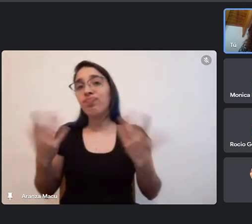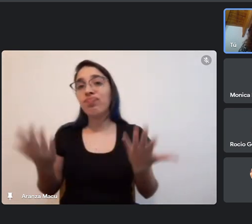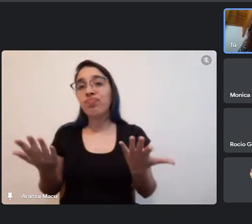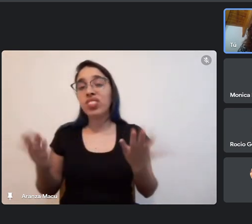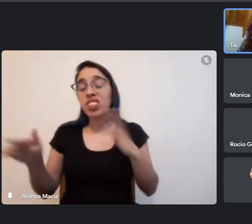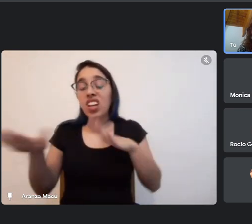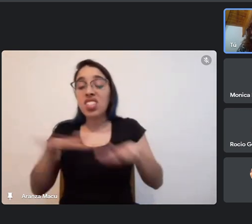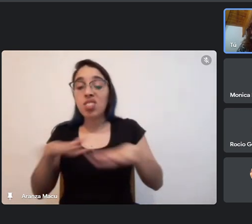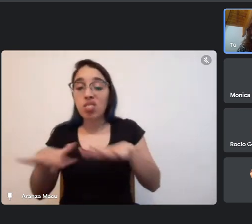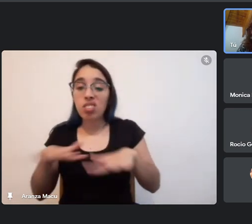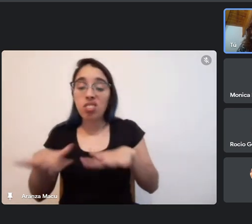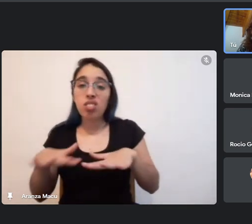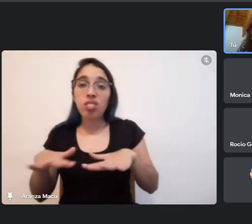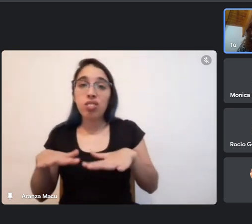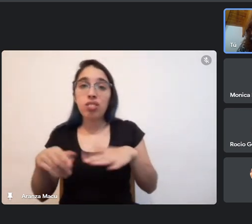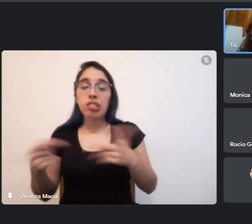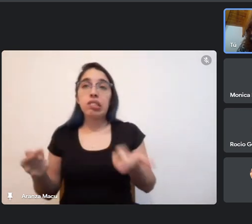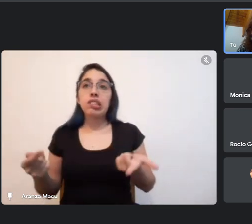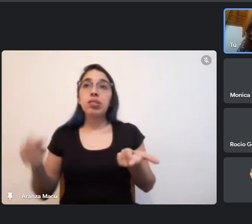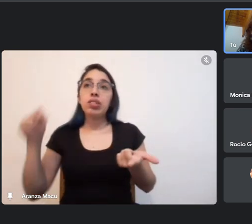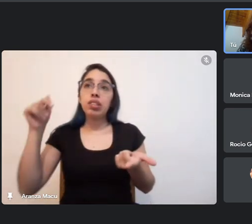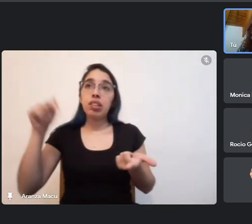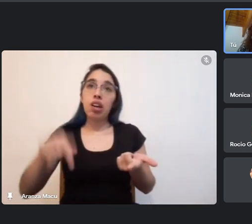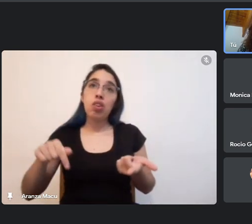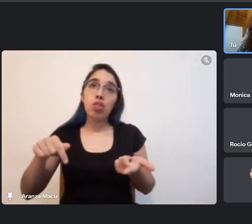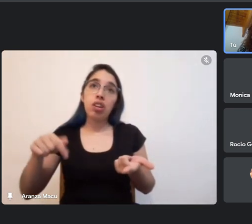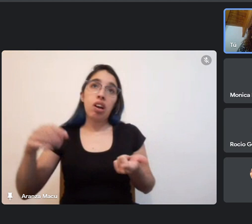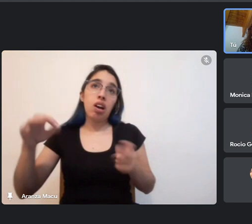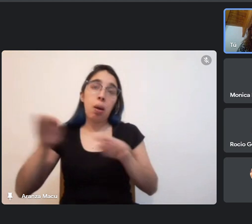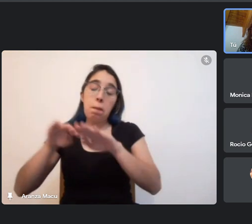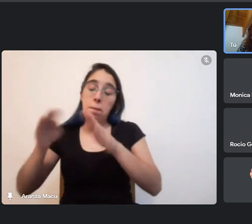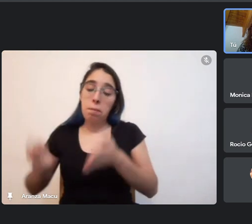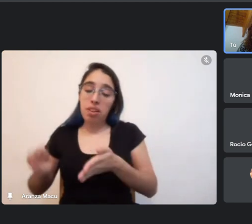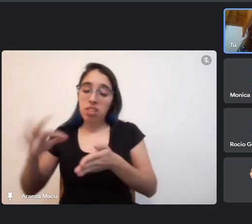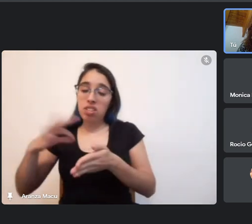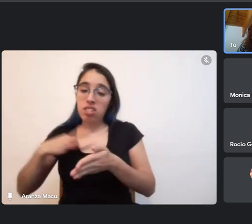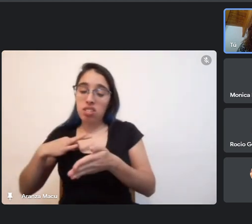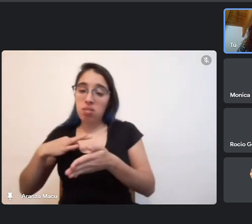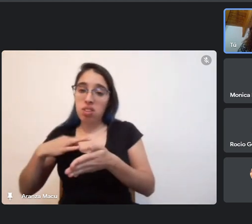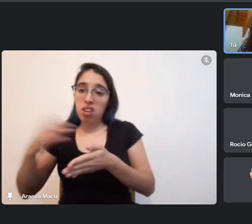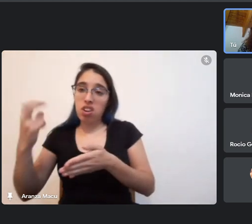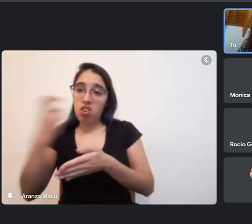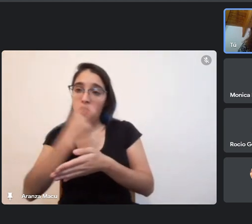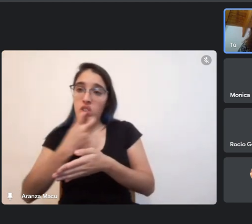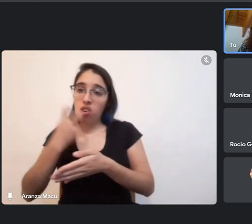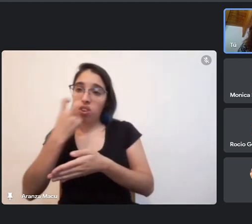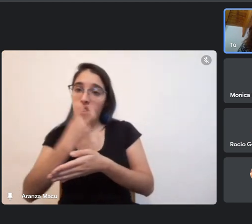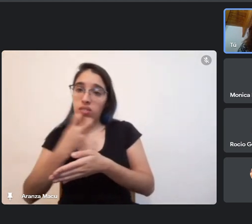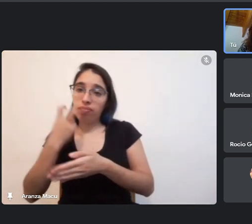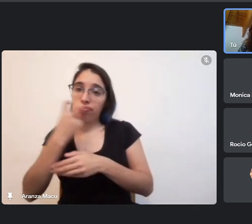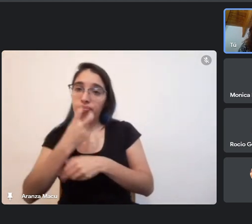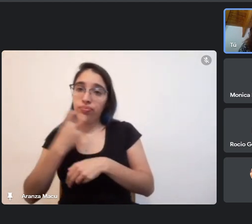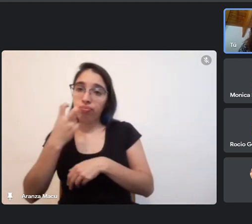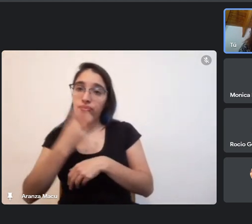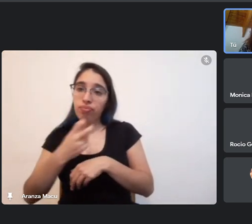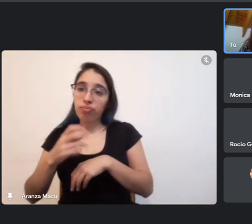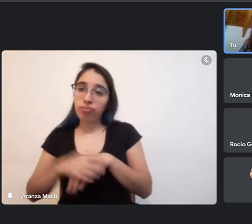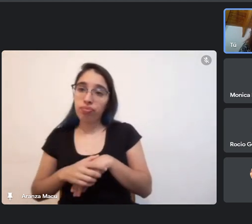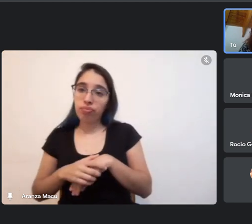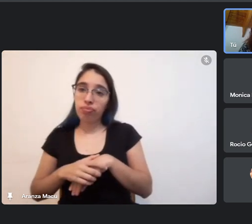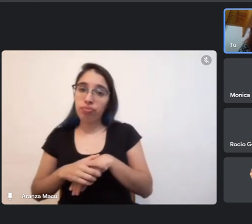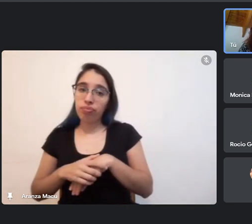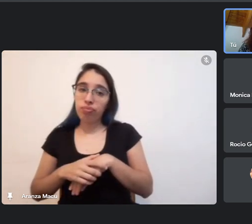hacerlo oral, ¿sí? Por lo menos en esta parte, que en esta comisión, que